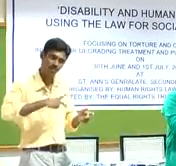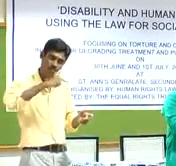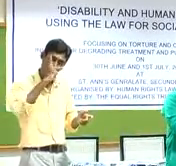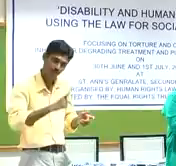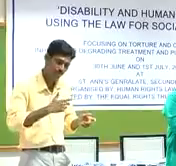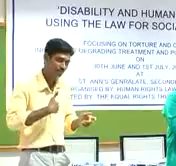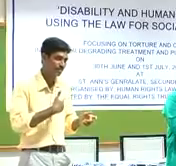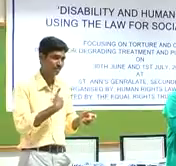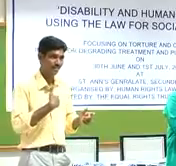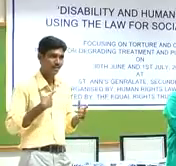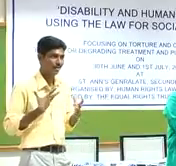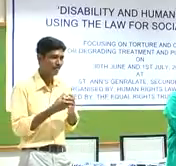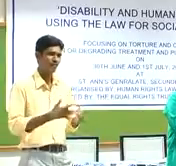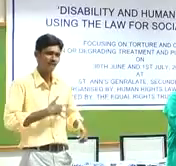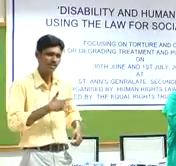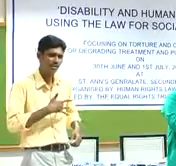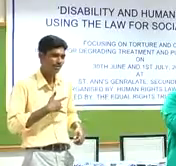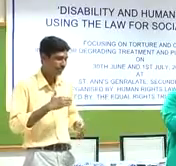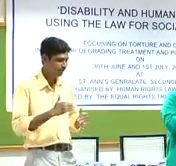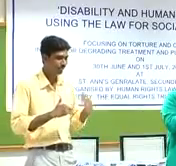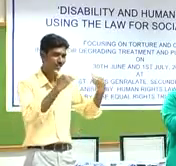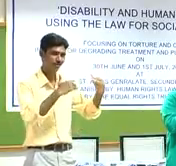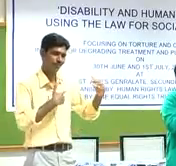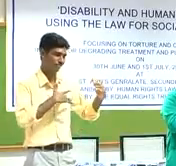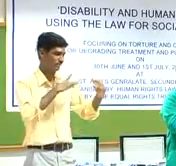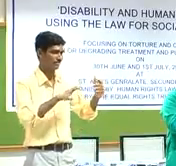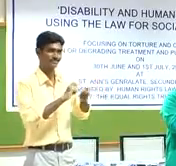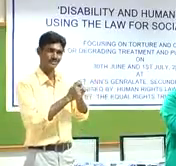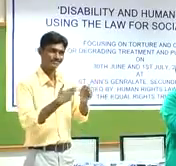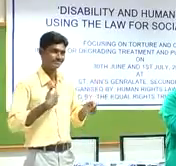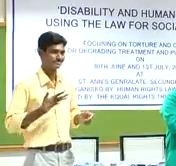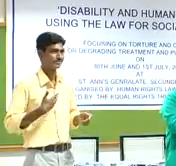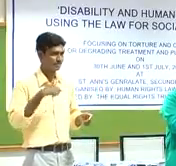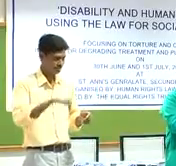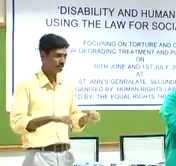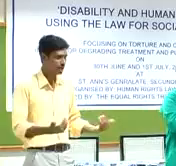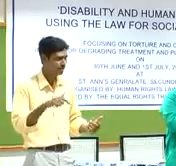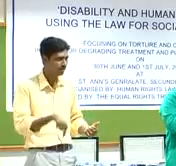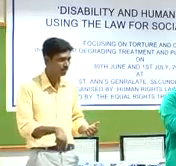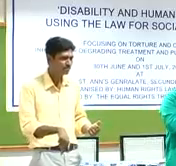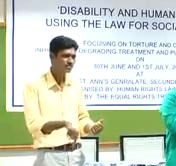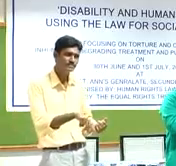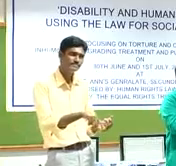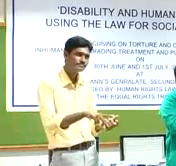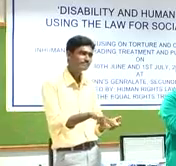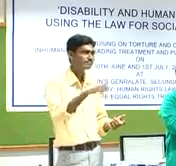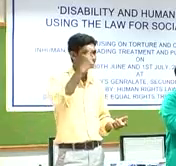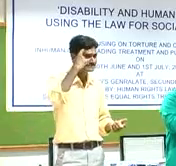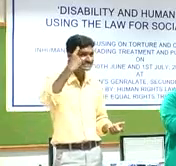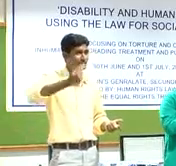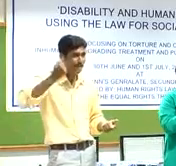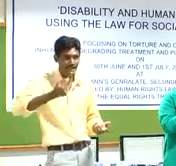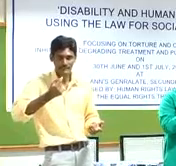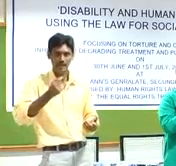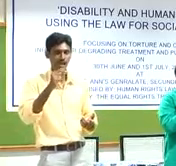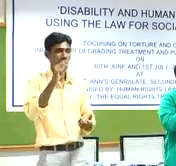जो फीलिंग लेवल है वो भी चेंज नहीं होगा। सो हम लोग आज से हम लोग मेंटल